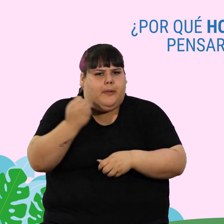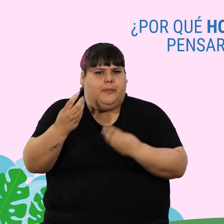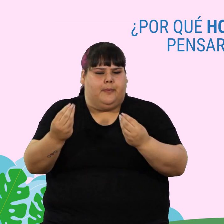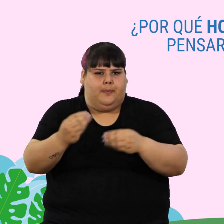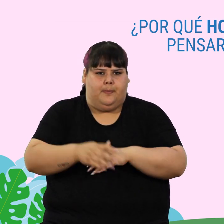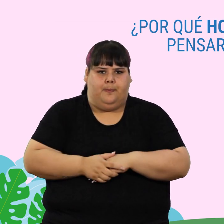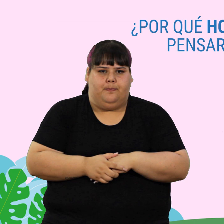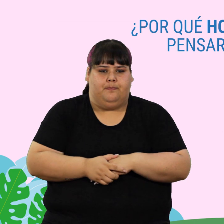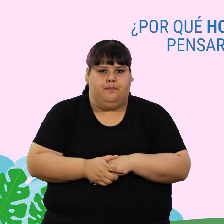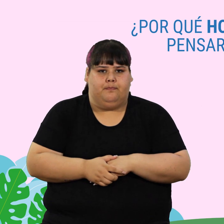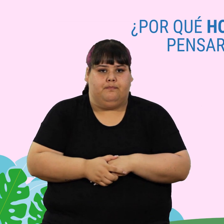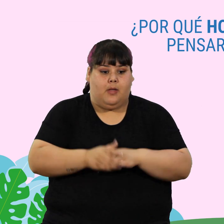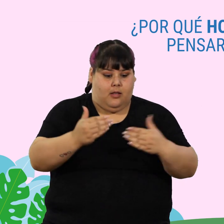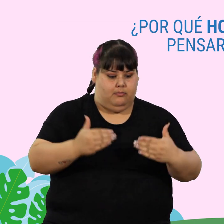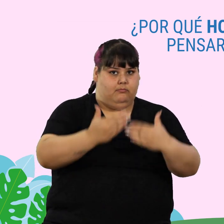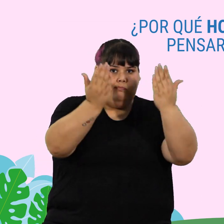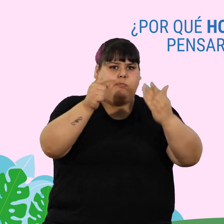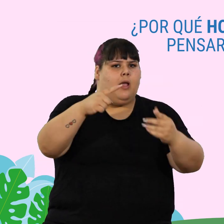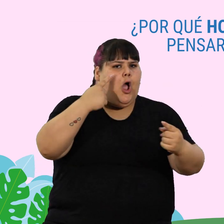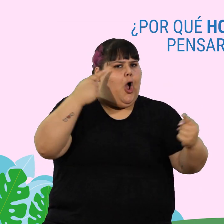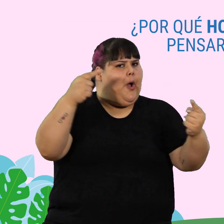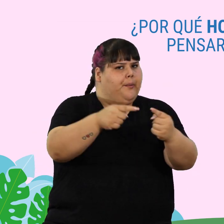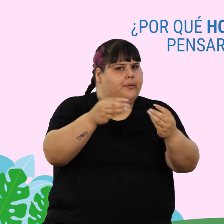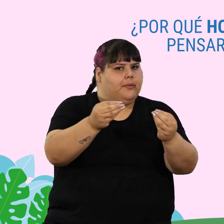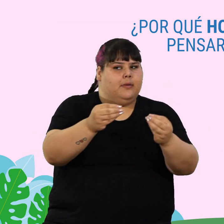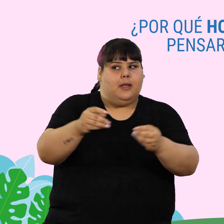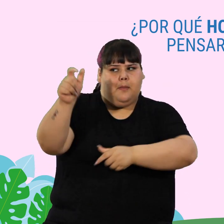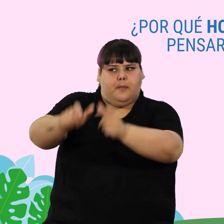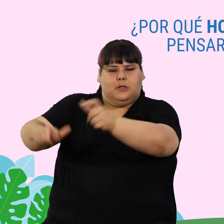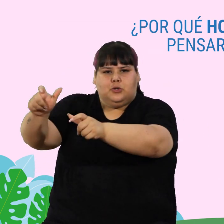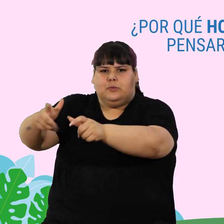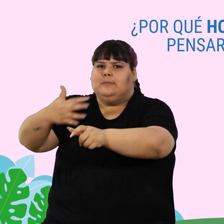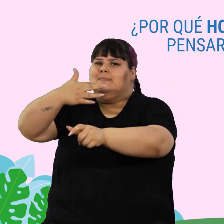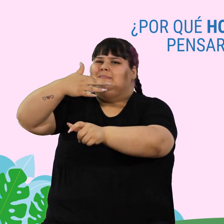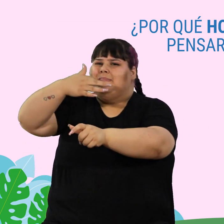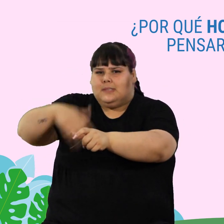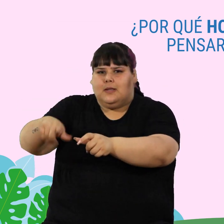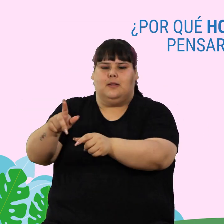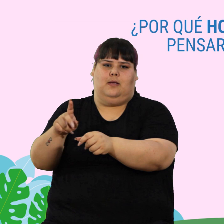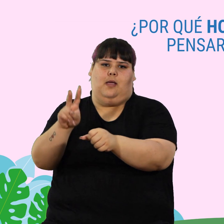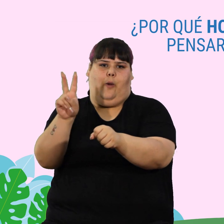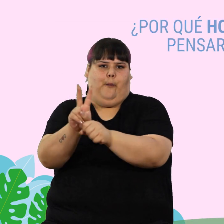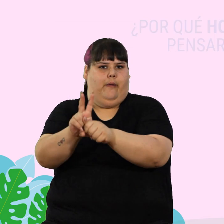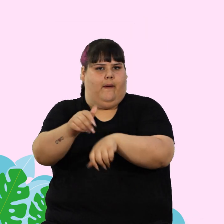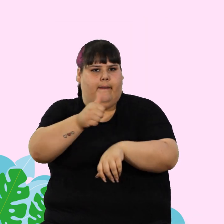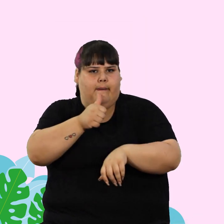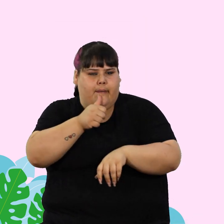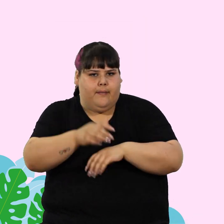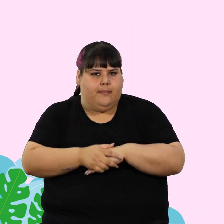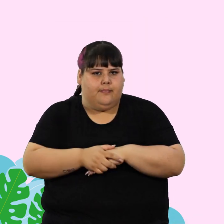El objetivo de esta fecha es despertar en las personas sentimientos de cuidado del agua. Actualmente